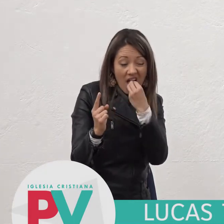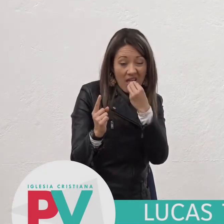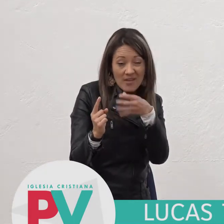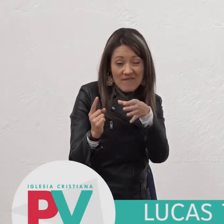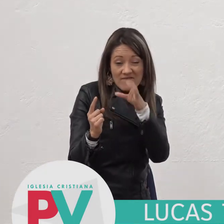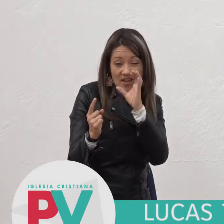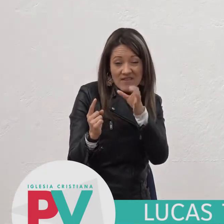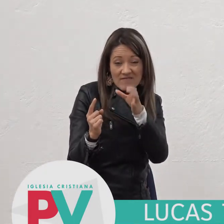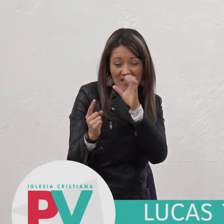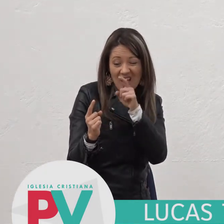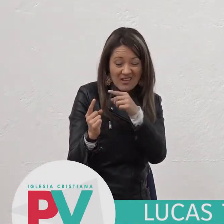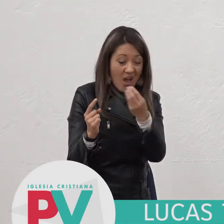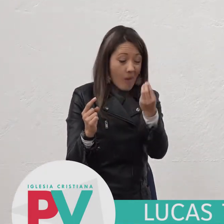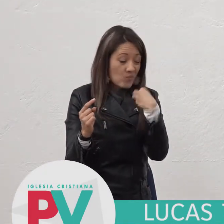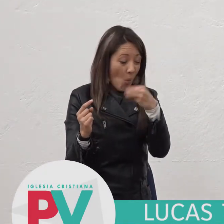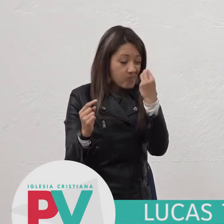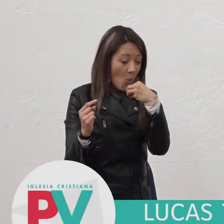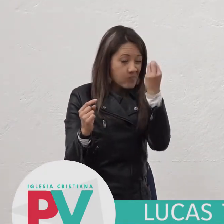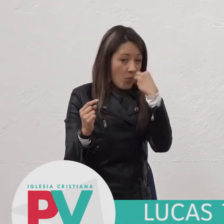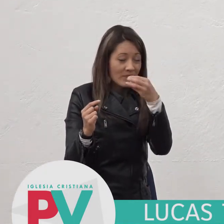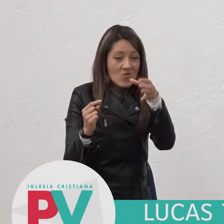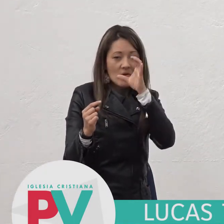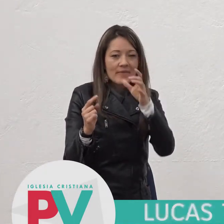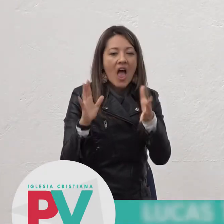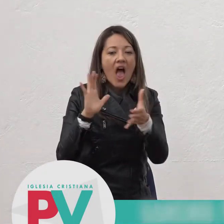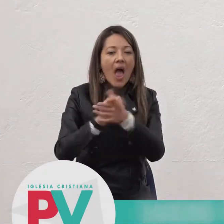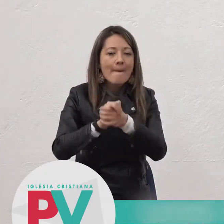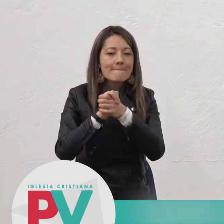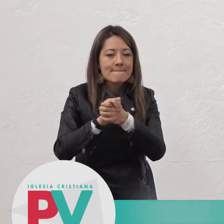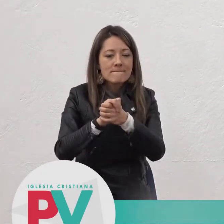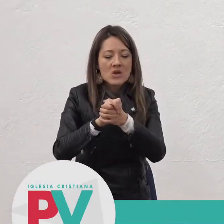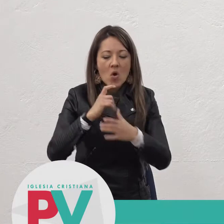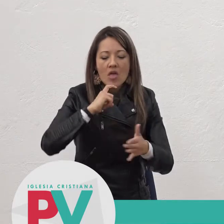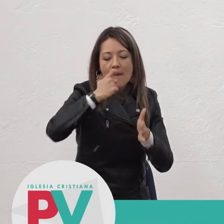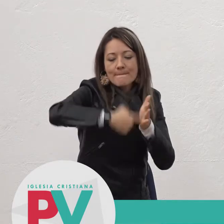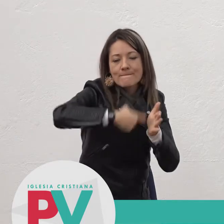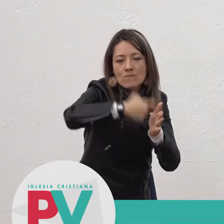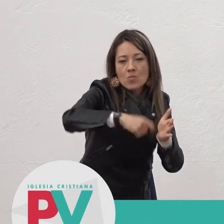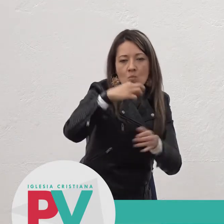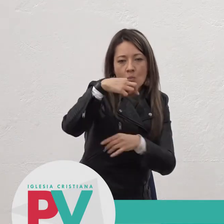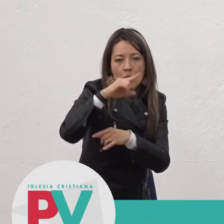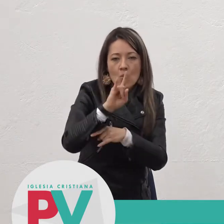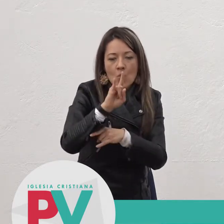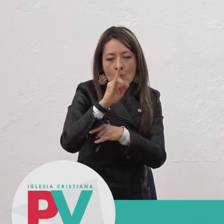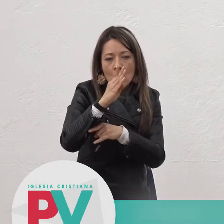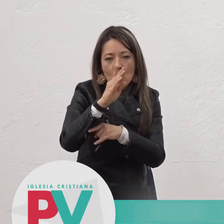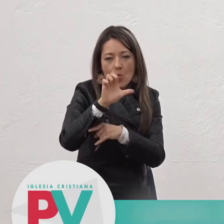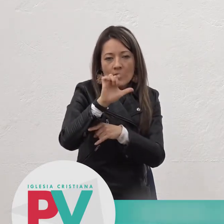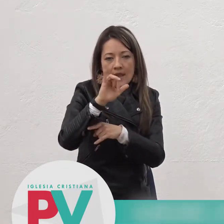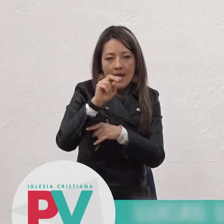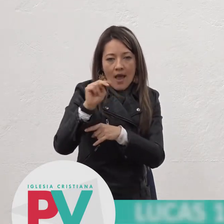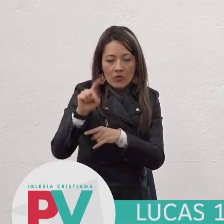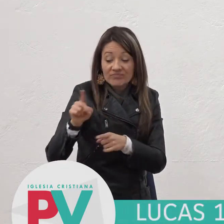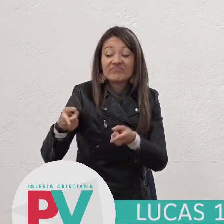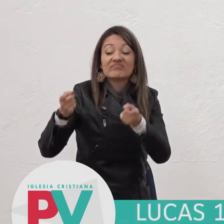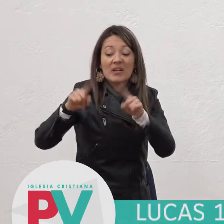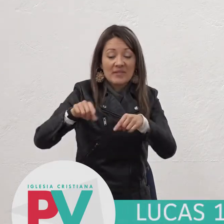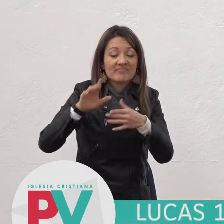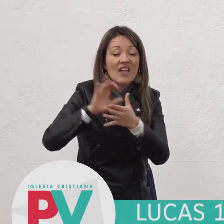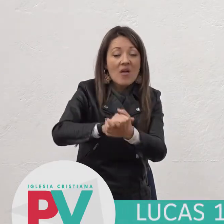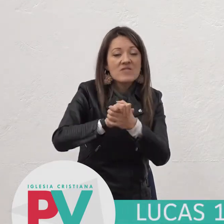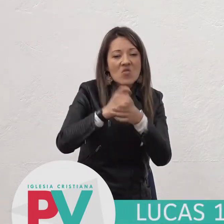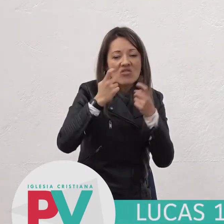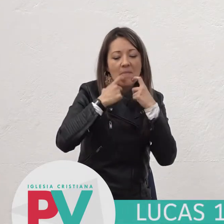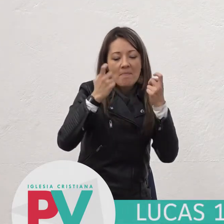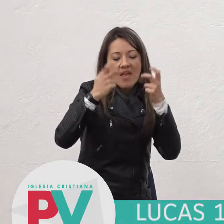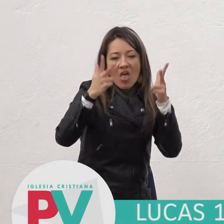vino, amigo de publicanos y pecadores. Miremos lo que dice Lucas 15, 2